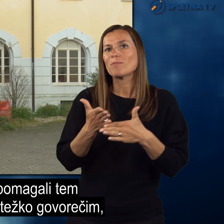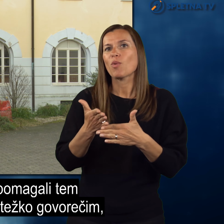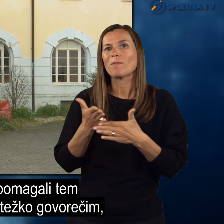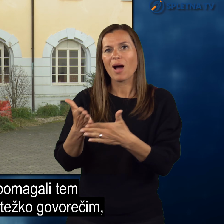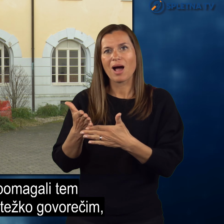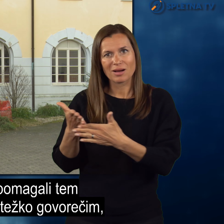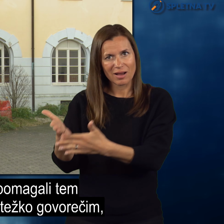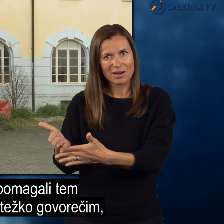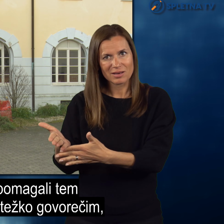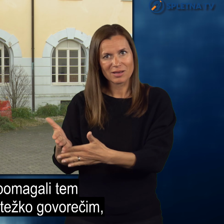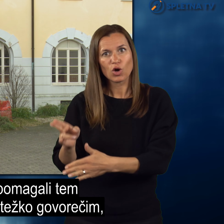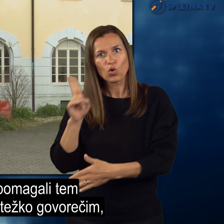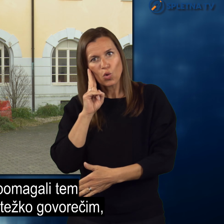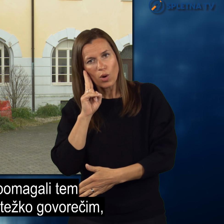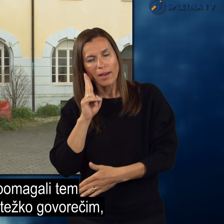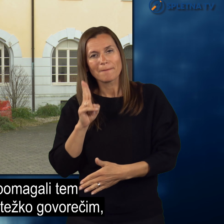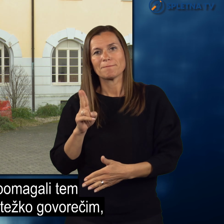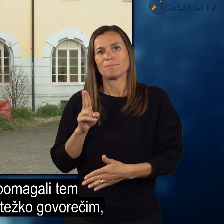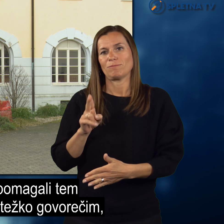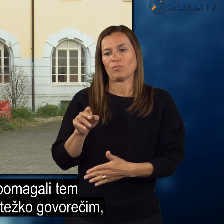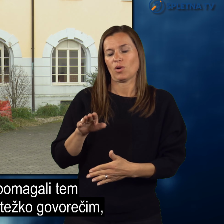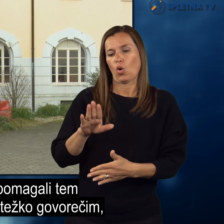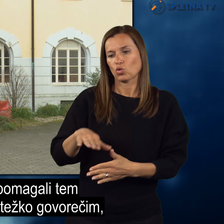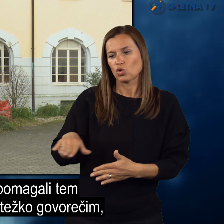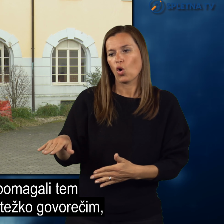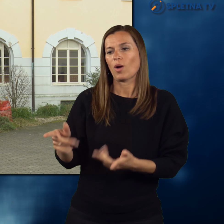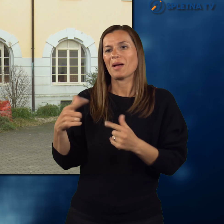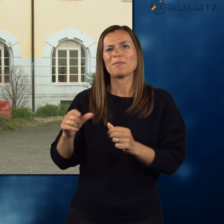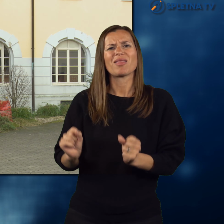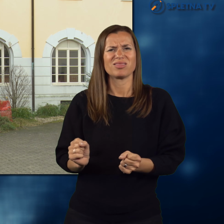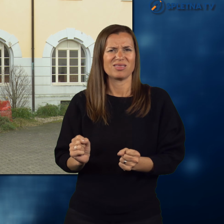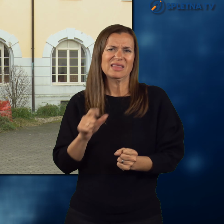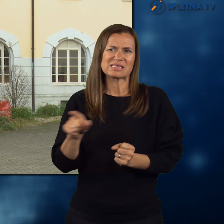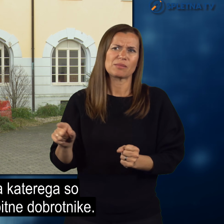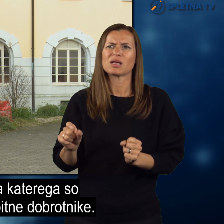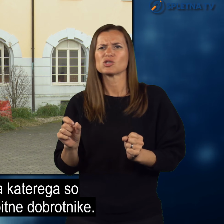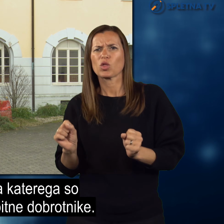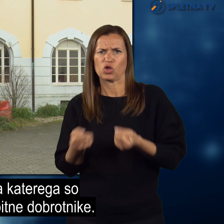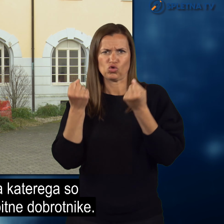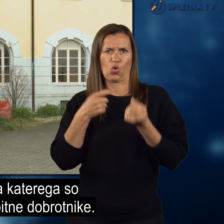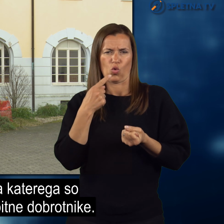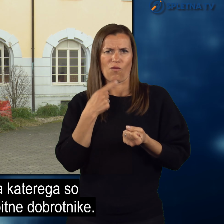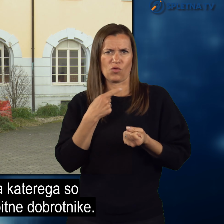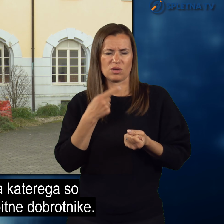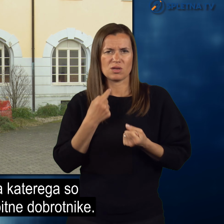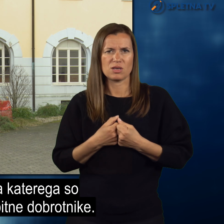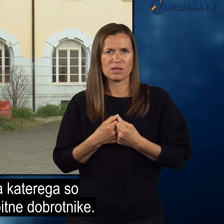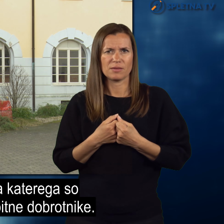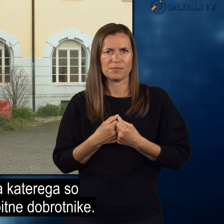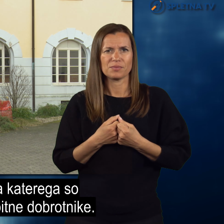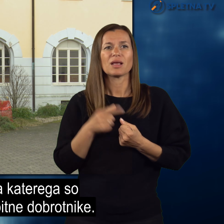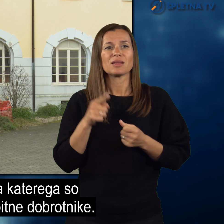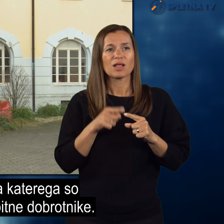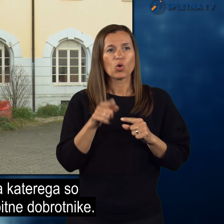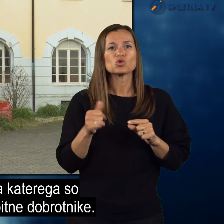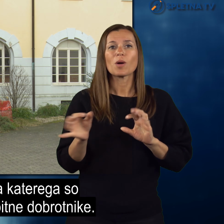tem gluhim oziroma težko govorečim, so pripravili